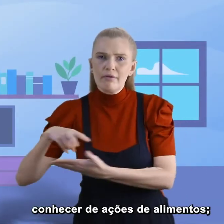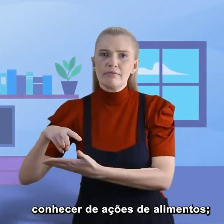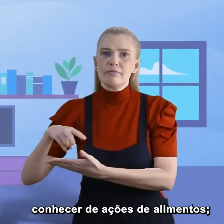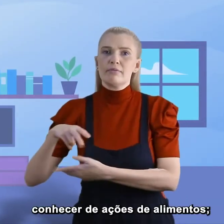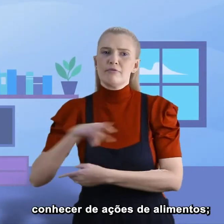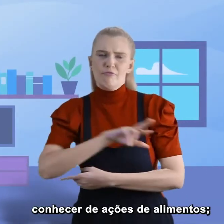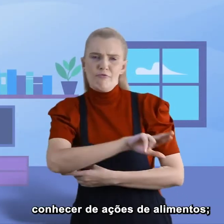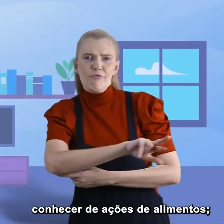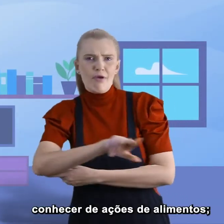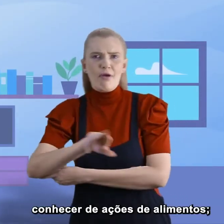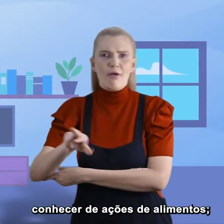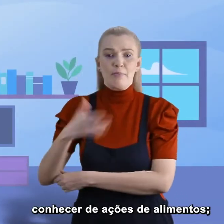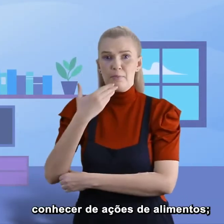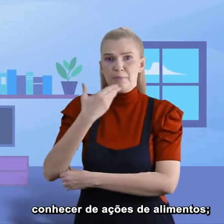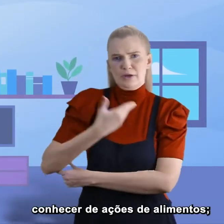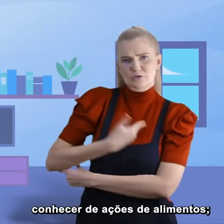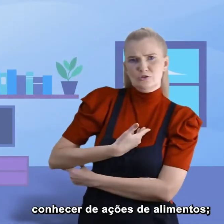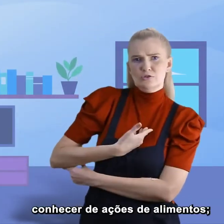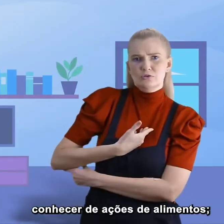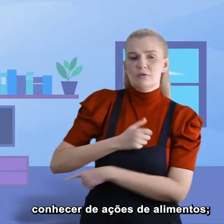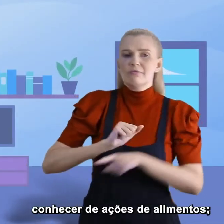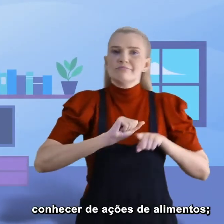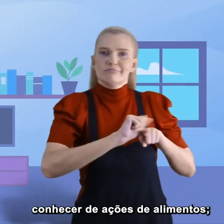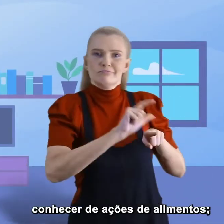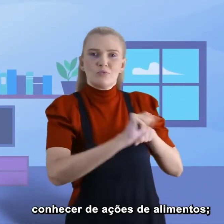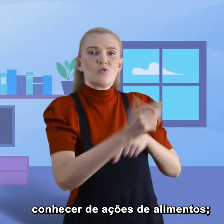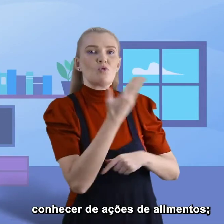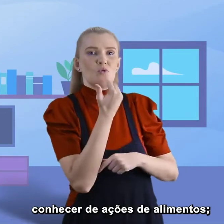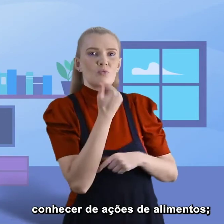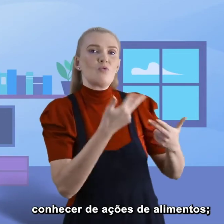conhecer de ações de alimentos.